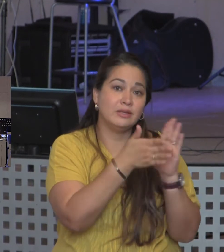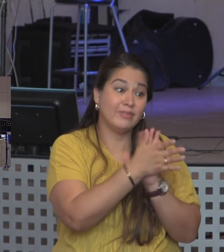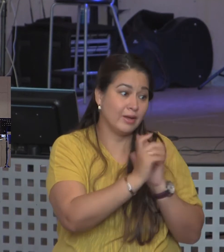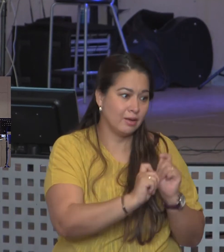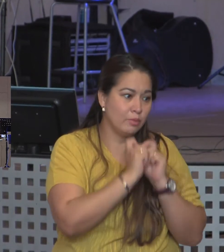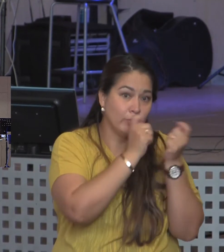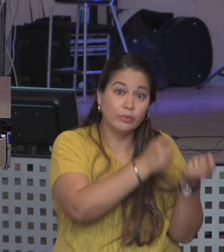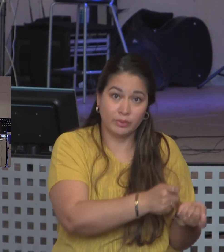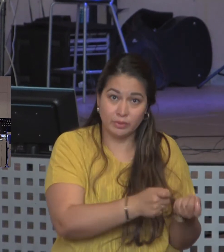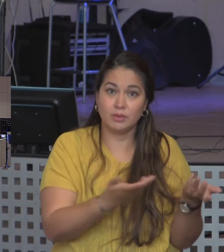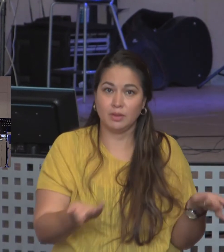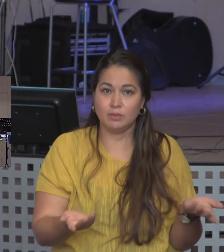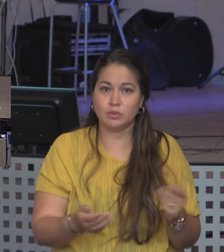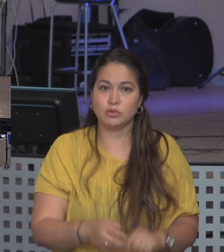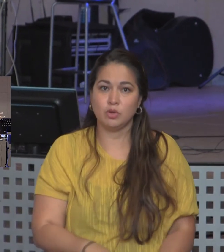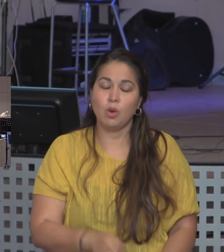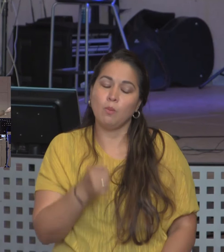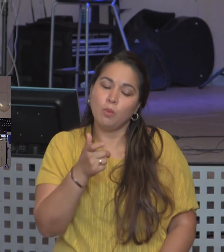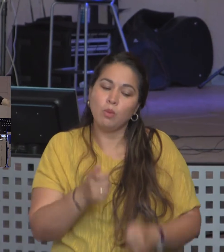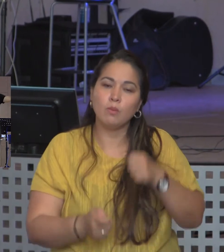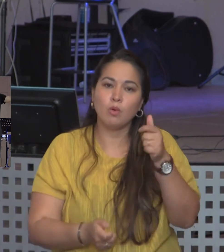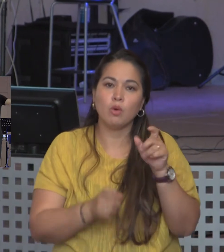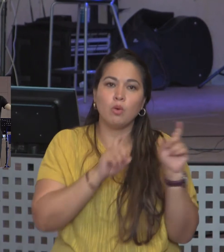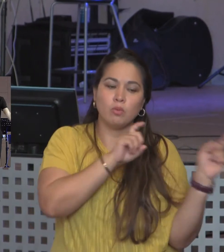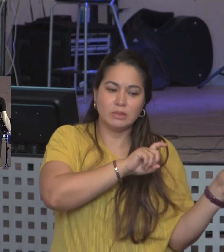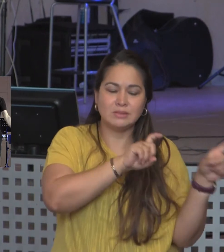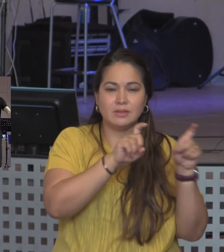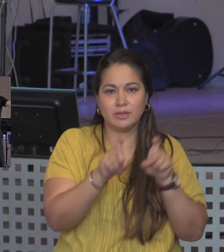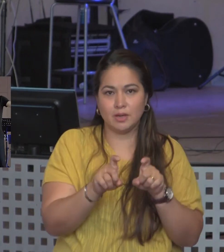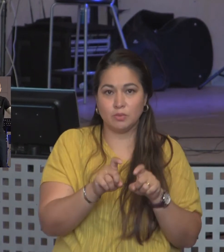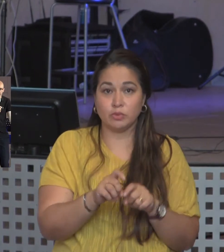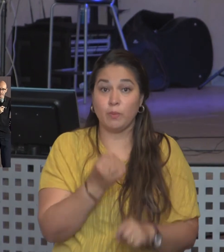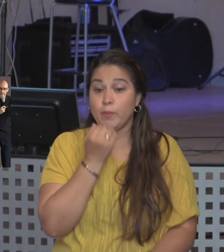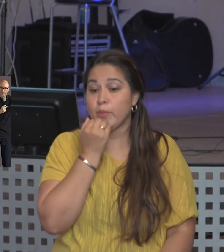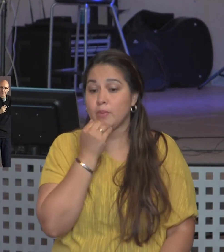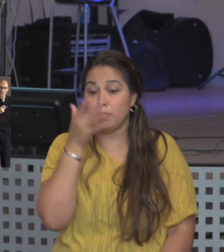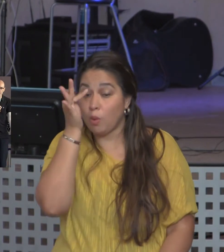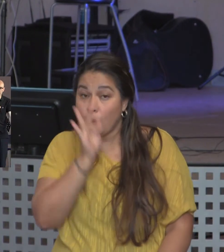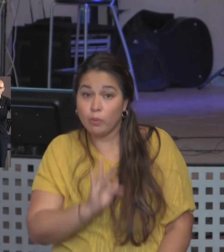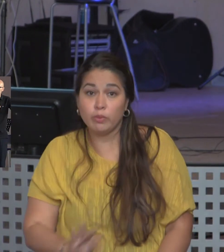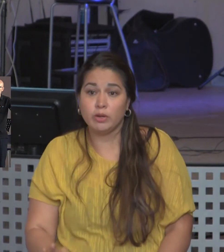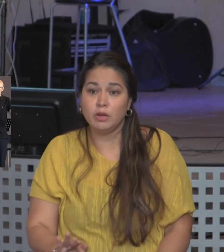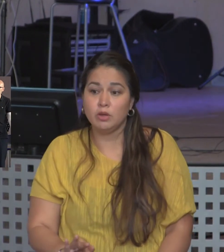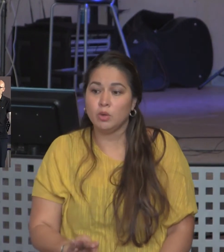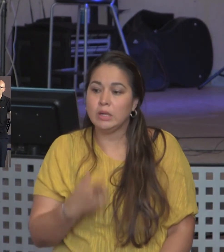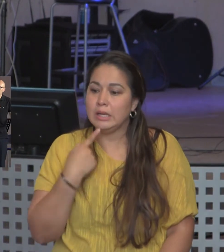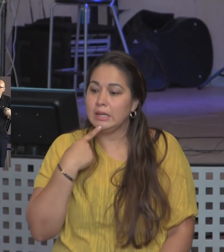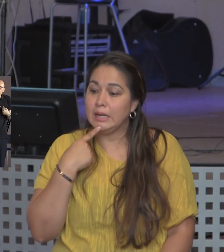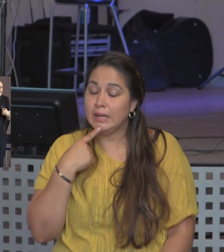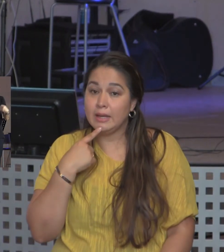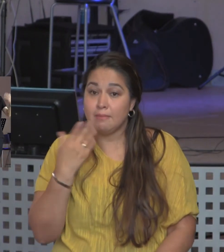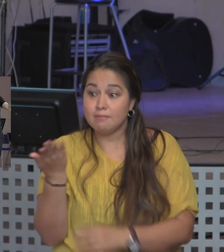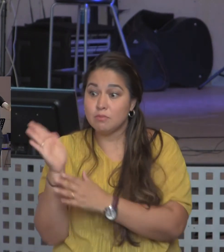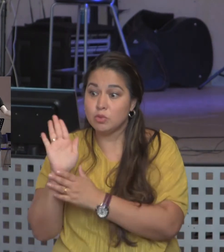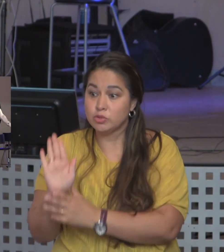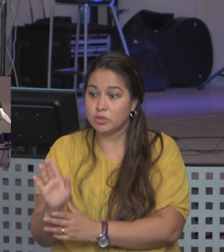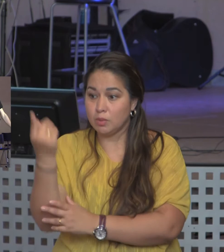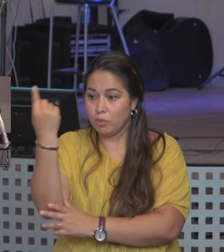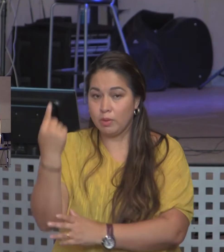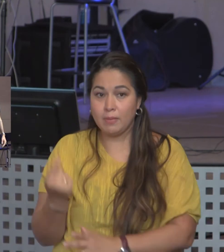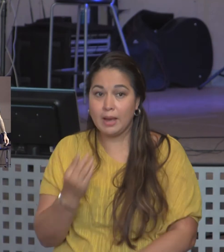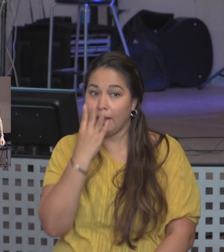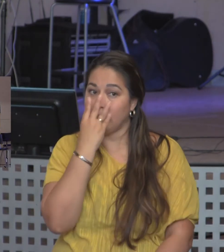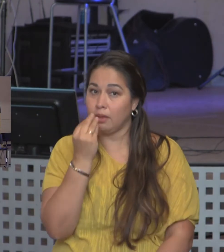engañar y les mostramos un árbol y decimos, mira, perro, perro, perro. Se lo repetimos tanto y el niño va a decir